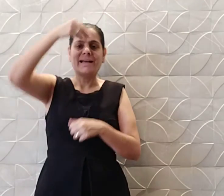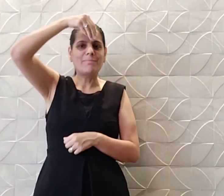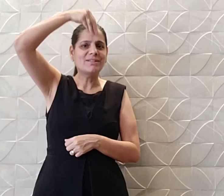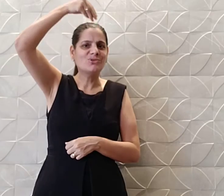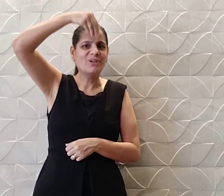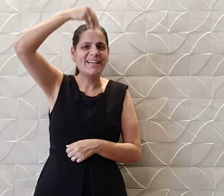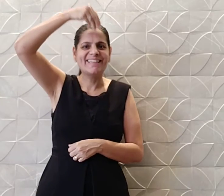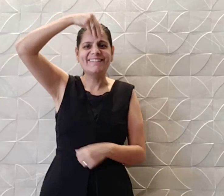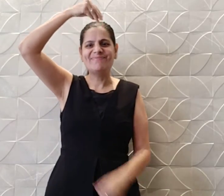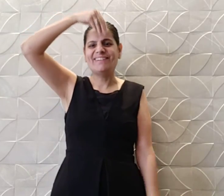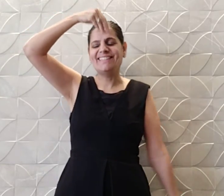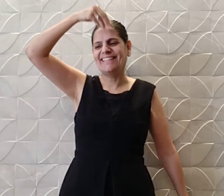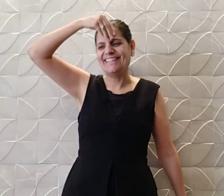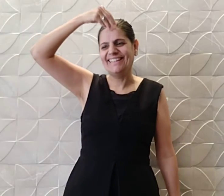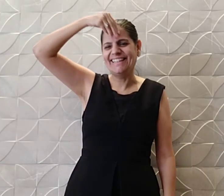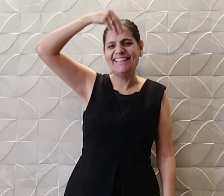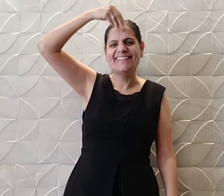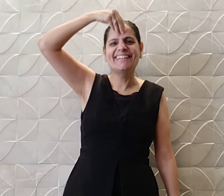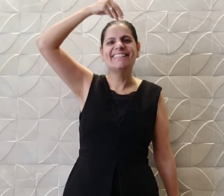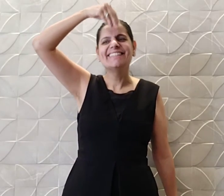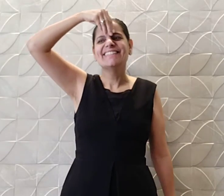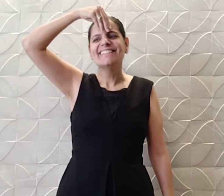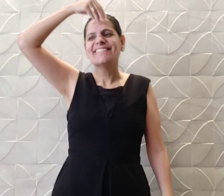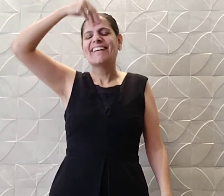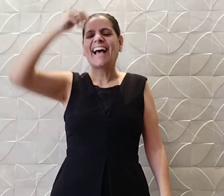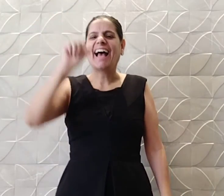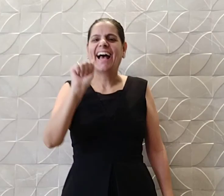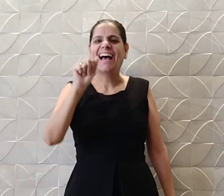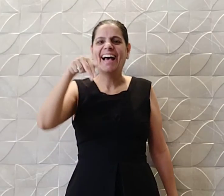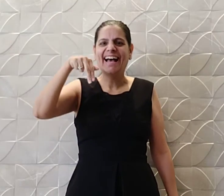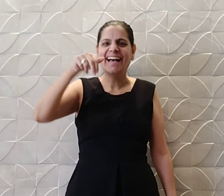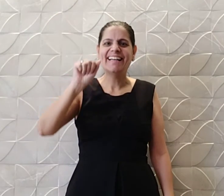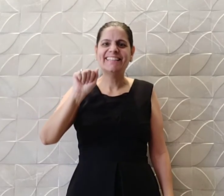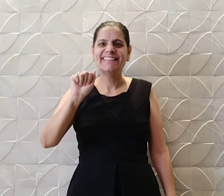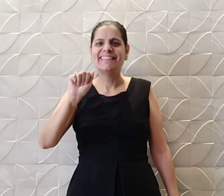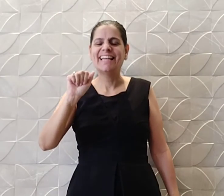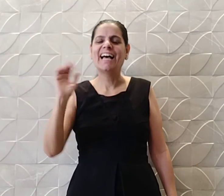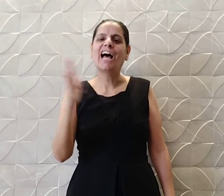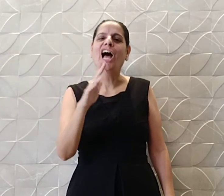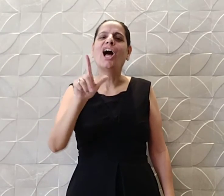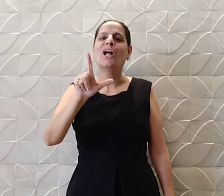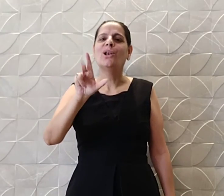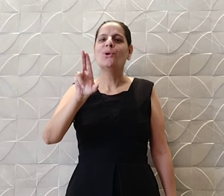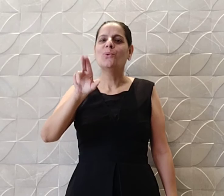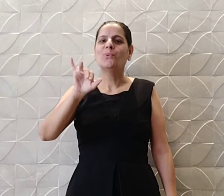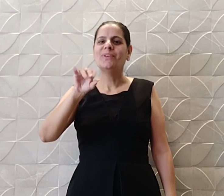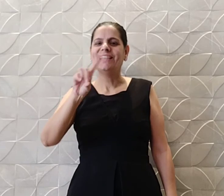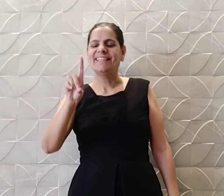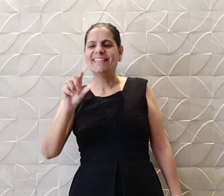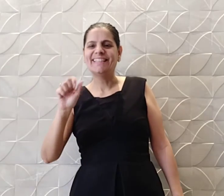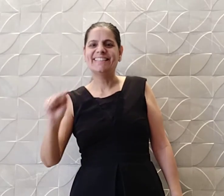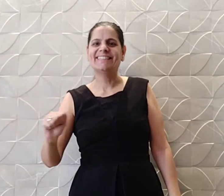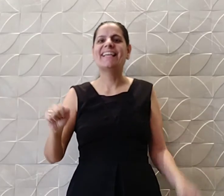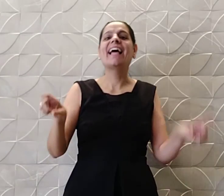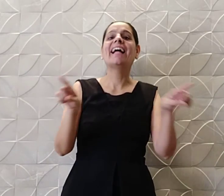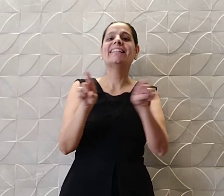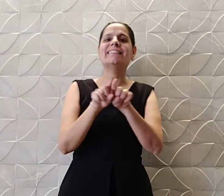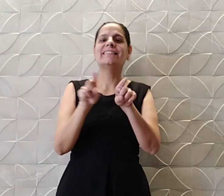Aí batizou aqui, no presbiteriano. Batizou a Patrícia, a Ana Luísa e fez o nosso